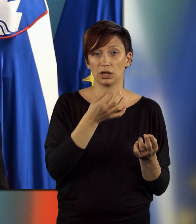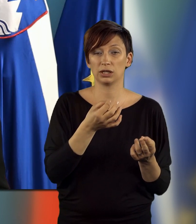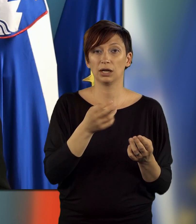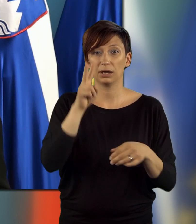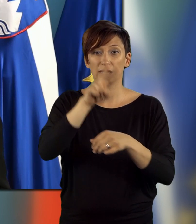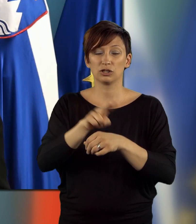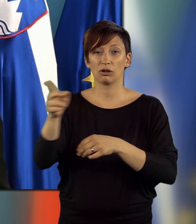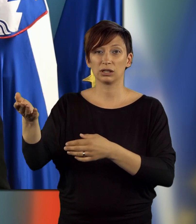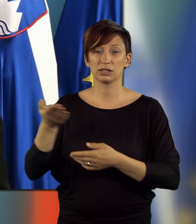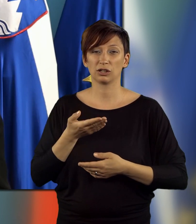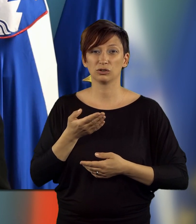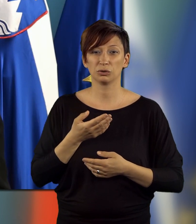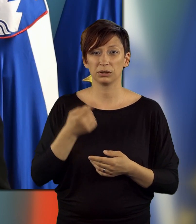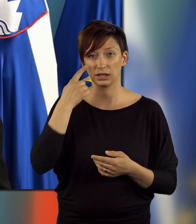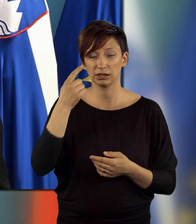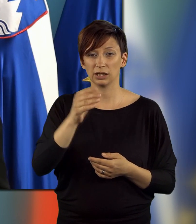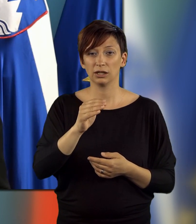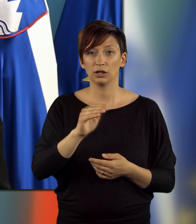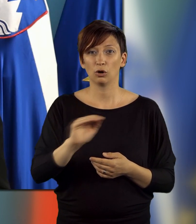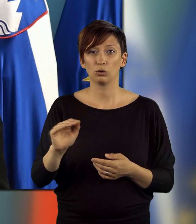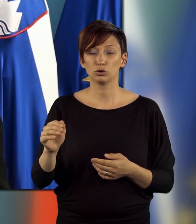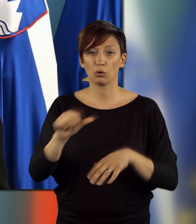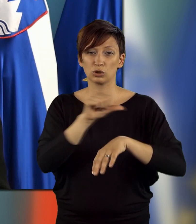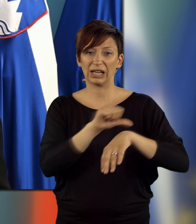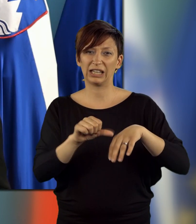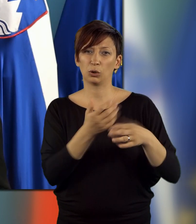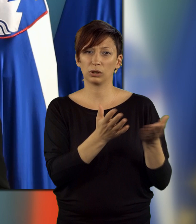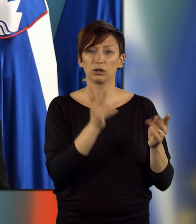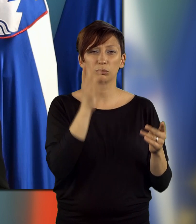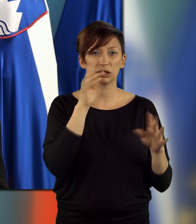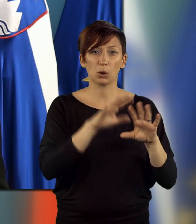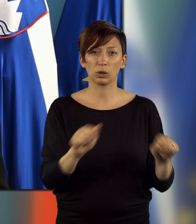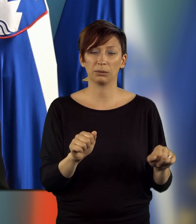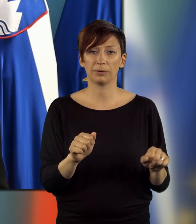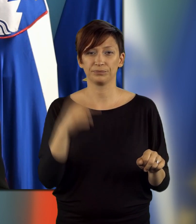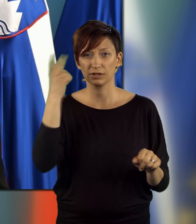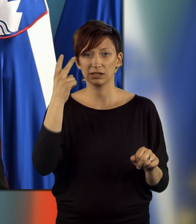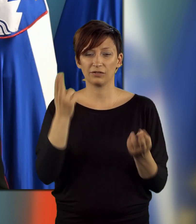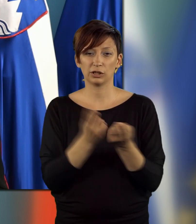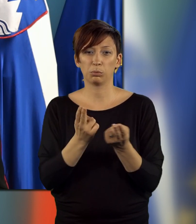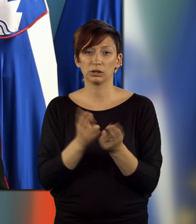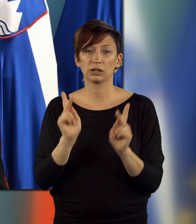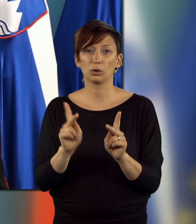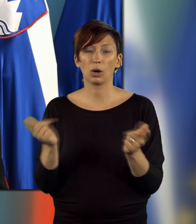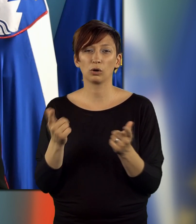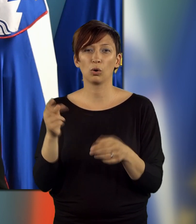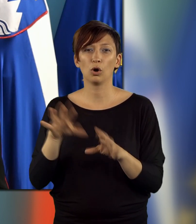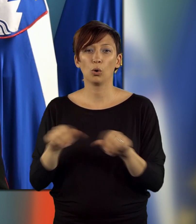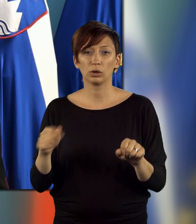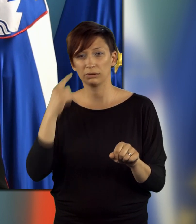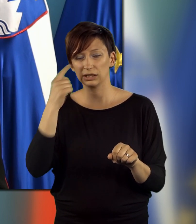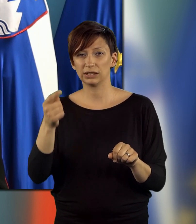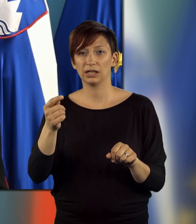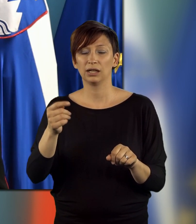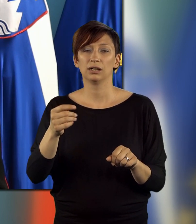pa ta nadzor, ki ste ga dobili glede otroške srčne kirurgije, kako boste ukrepali in seveda podobno, kako sploh lahko ukrepate